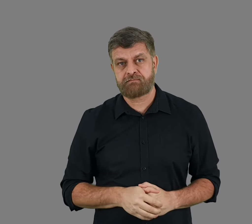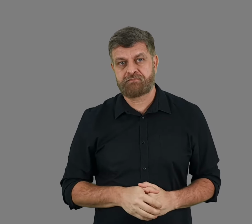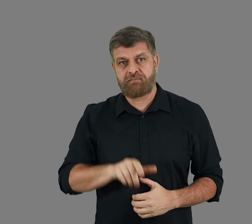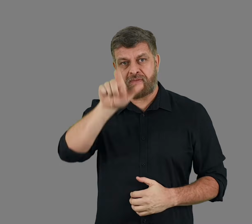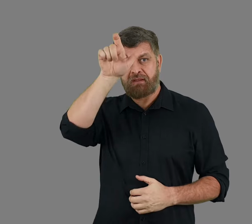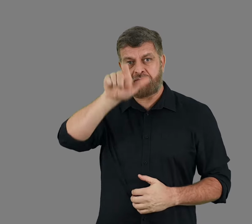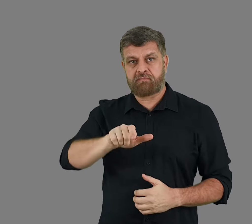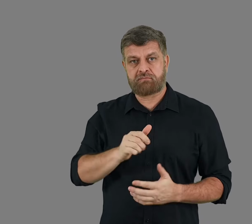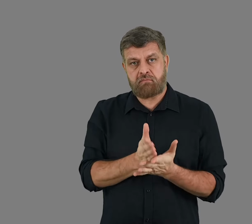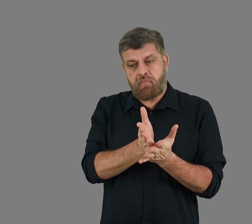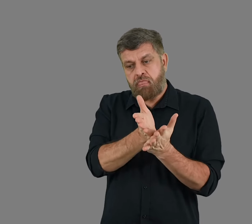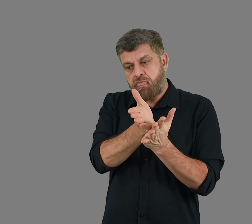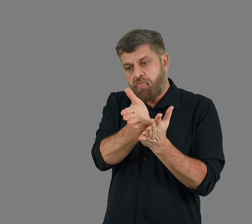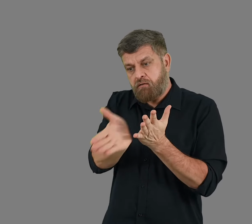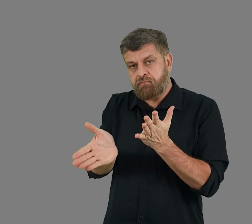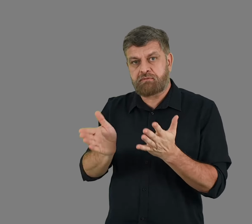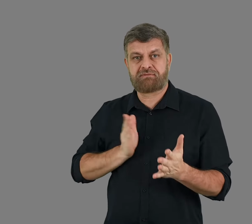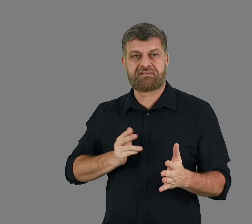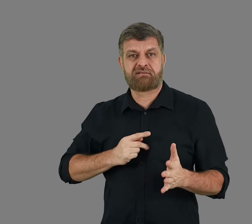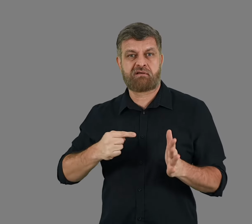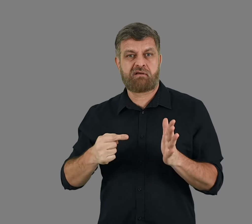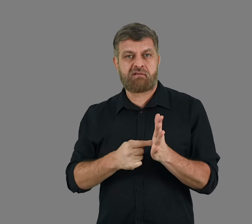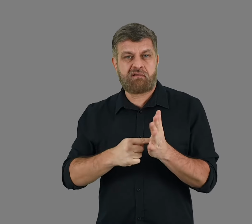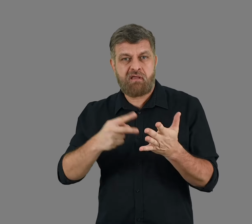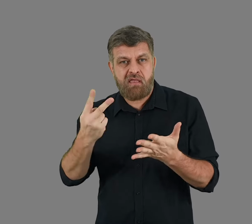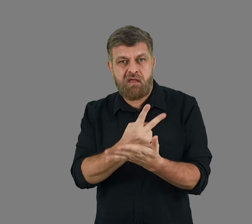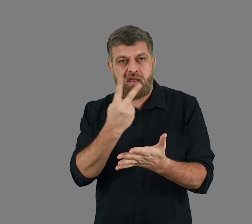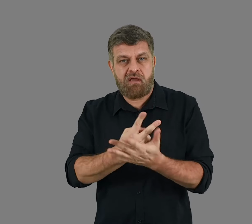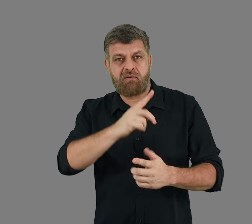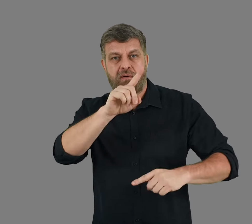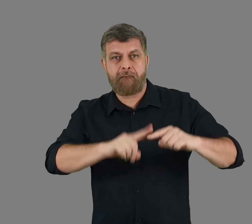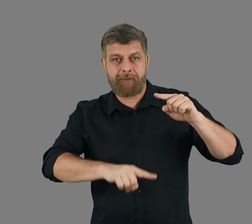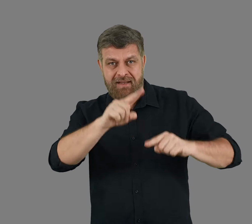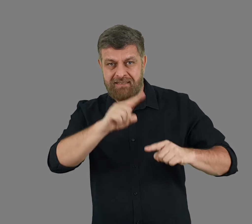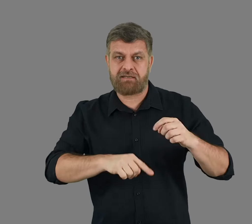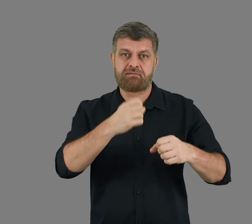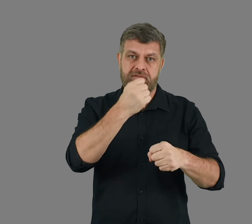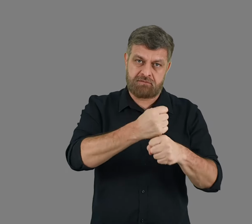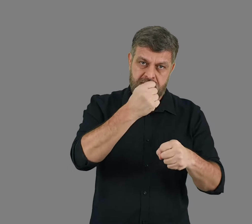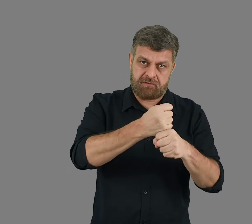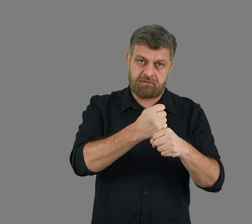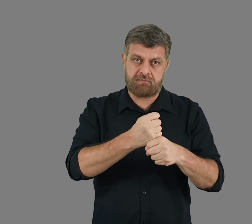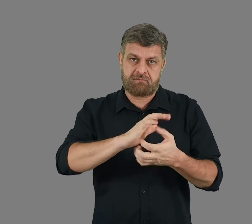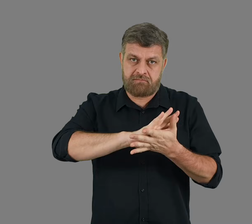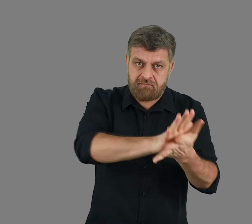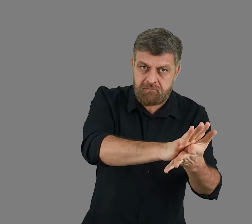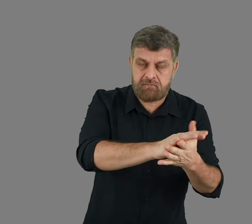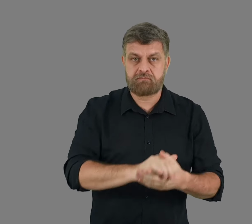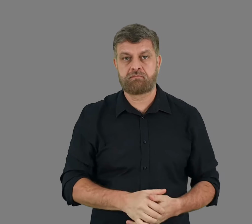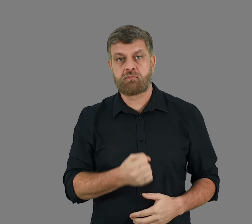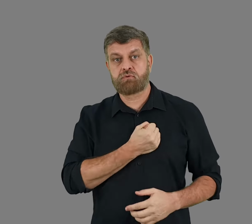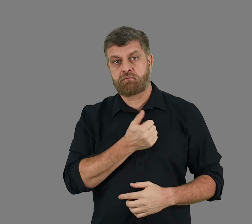Malversação ou dilapidação do patrimônio social. 2. Grave violação deste